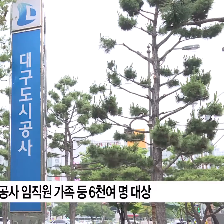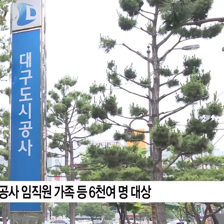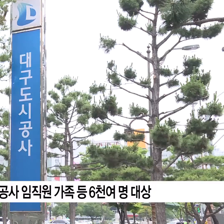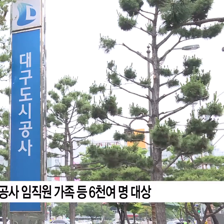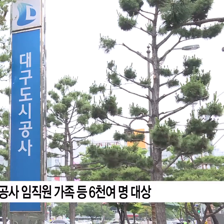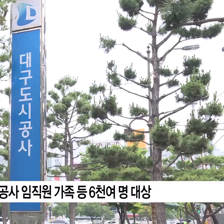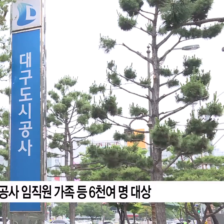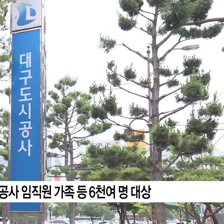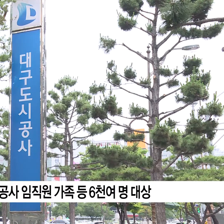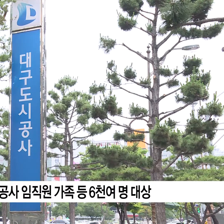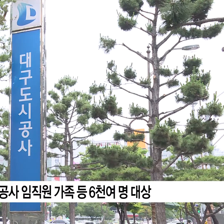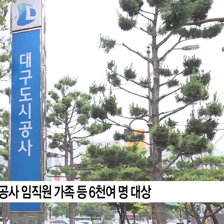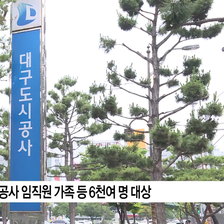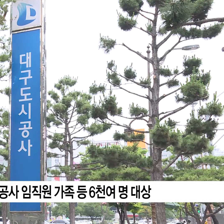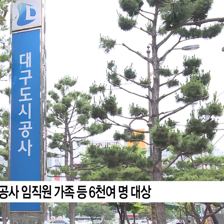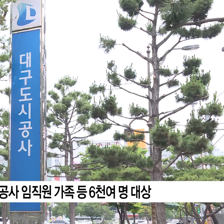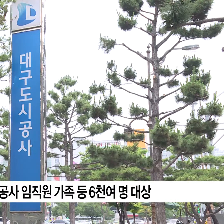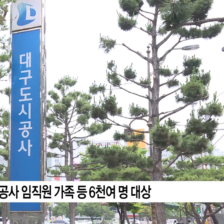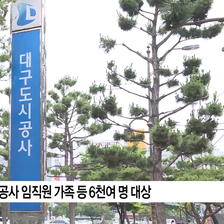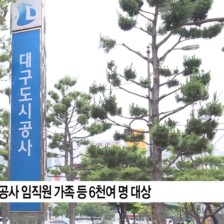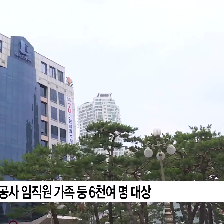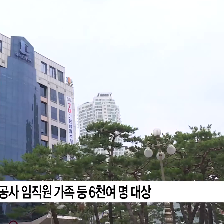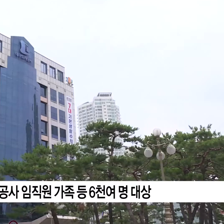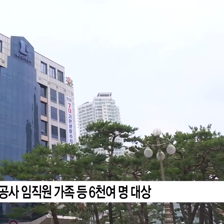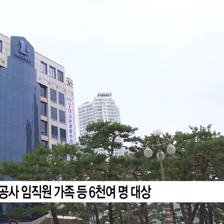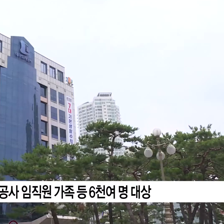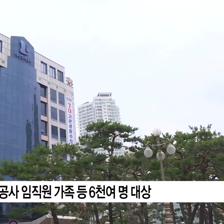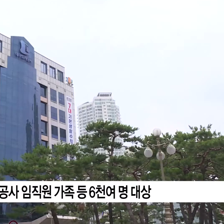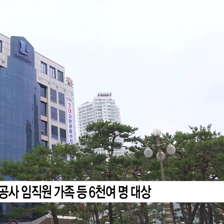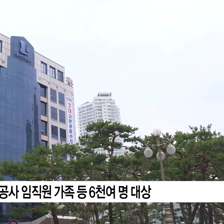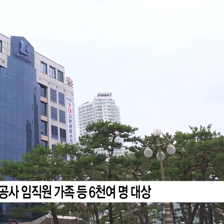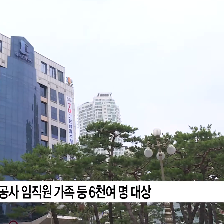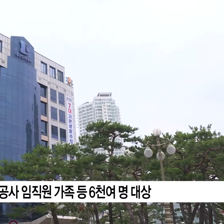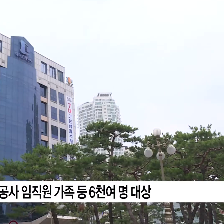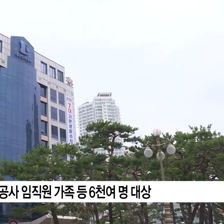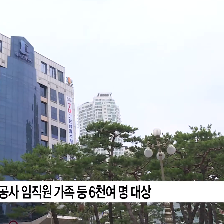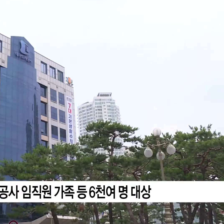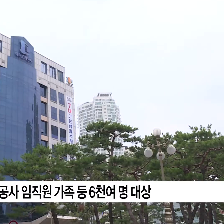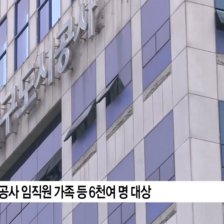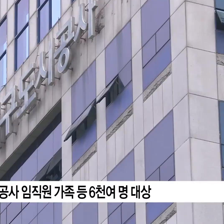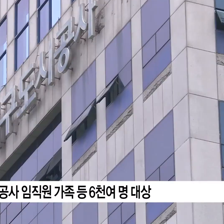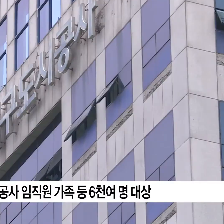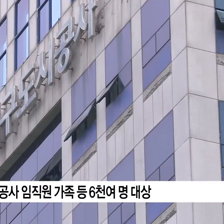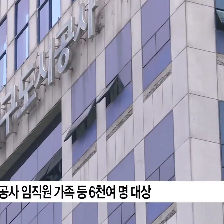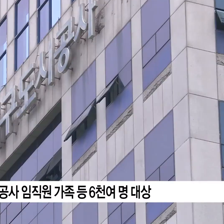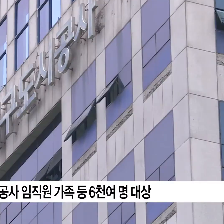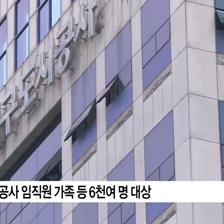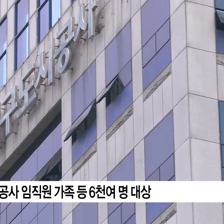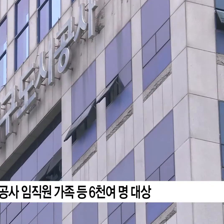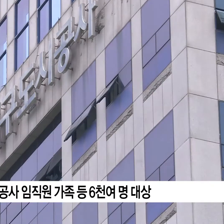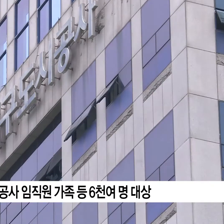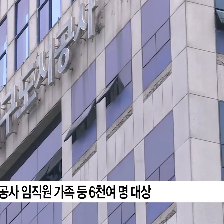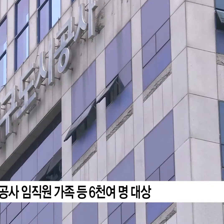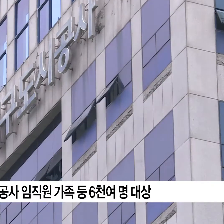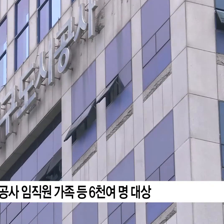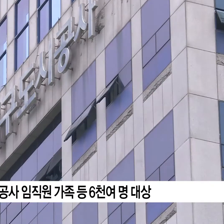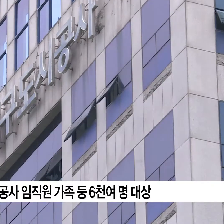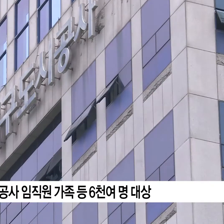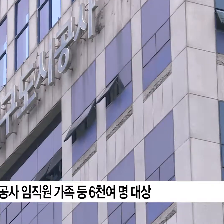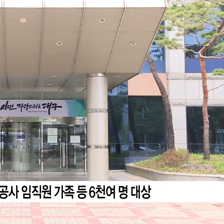전원과 대구도시공사 전 임직원 177명 등 1,562명의 배우자와 직계 좀비 속